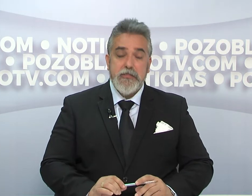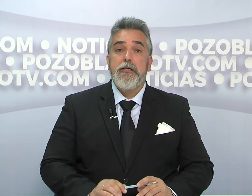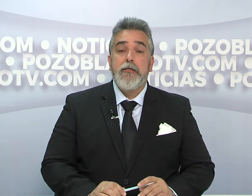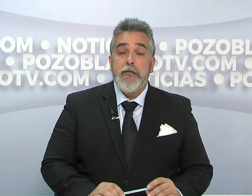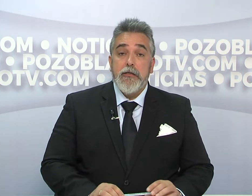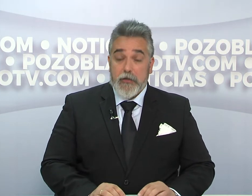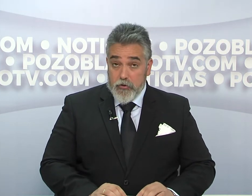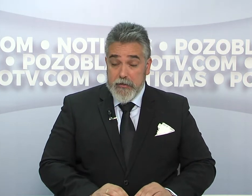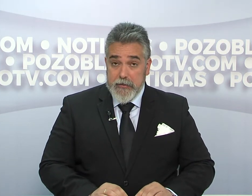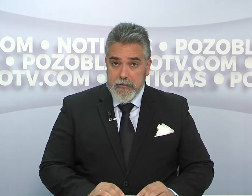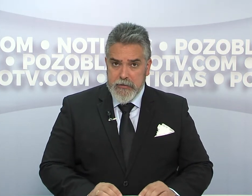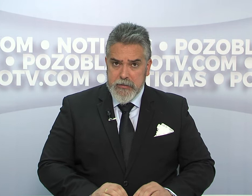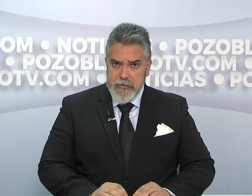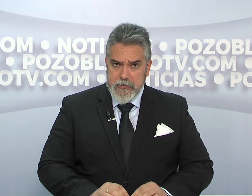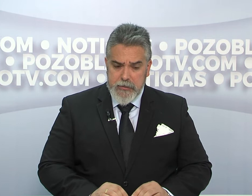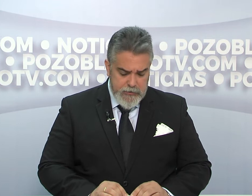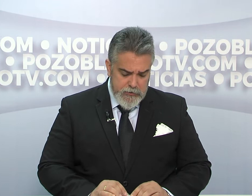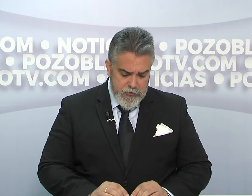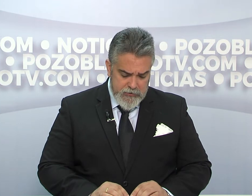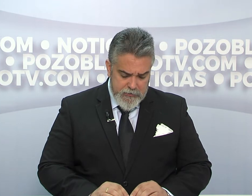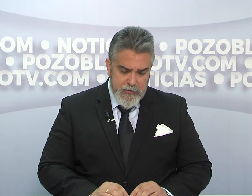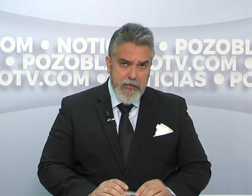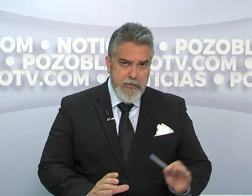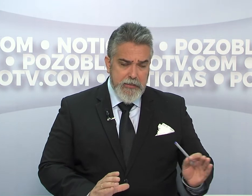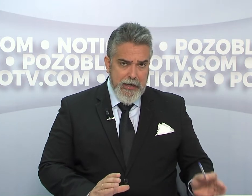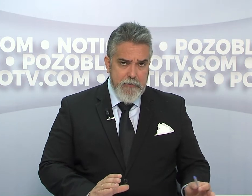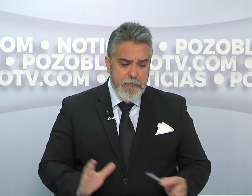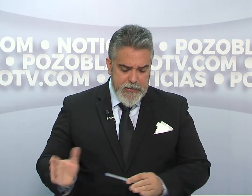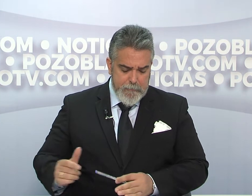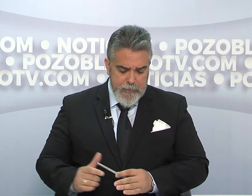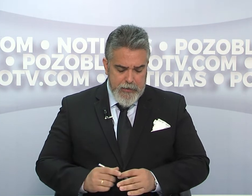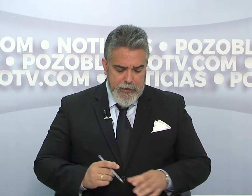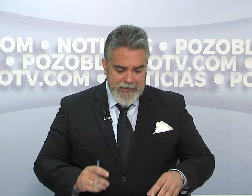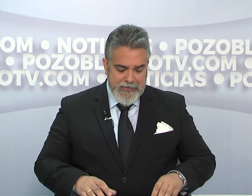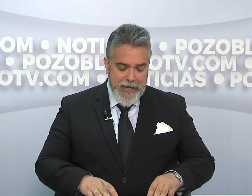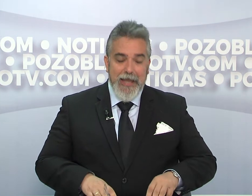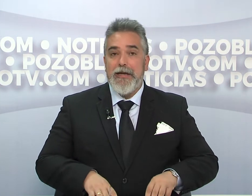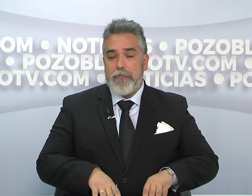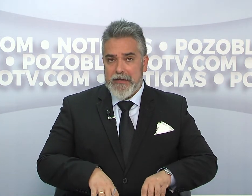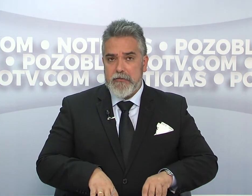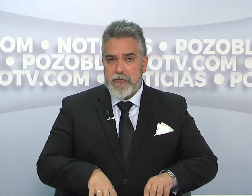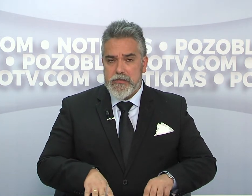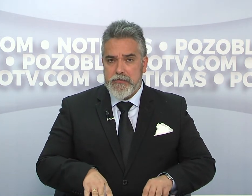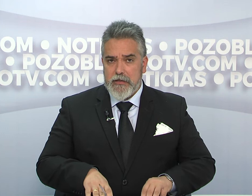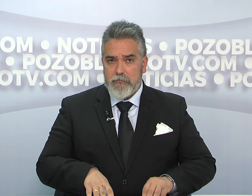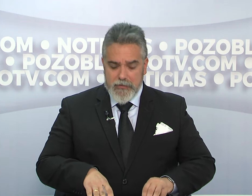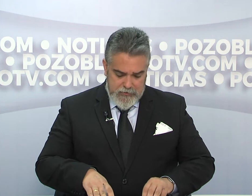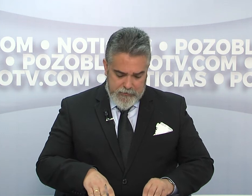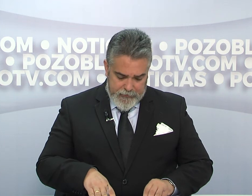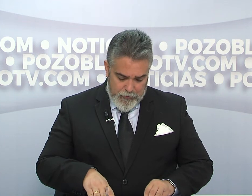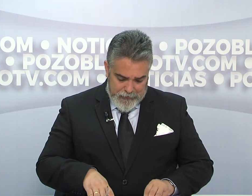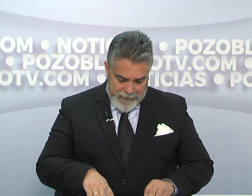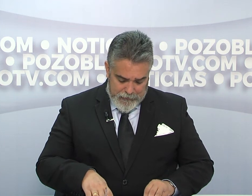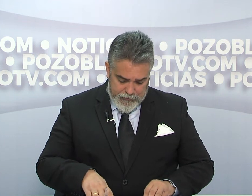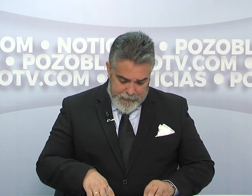los pedroches que recorrerá las calles del centro de sevilla desde la campana hasta el palacio de san telmo la